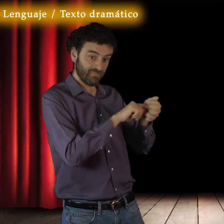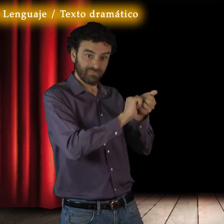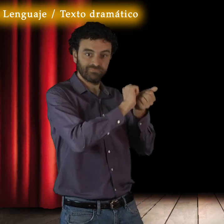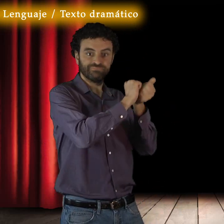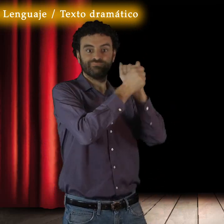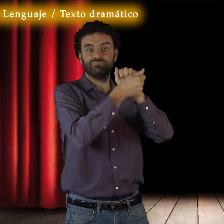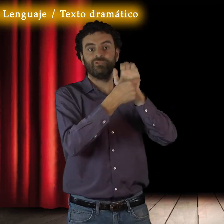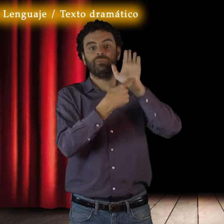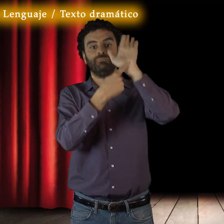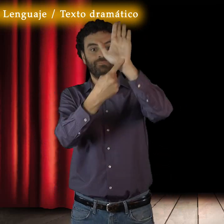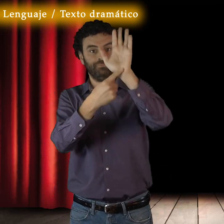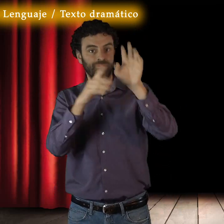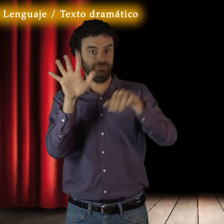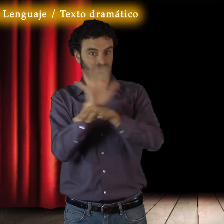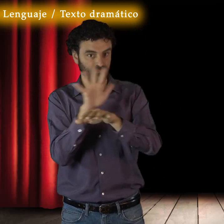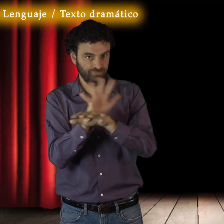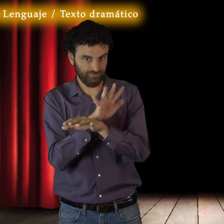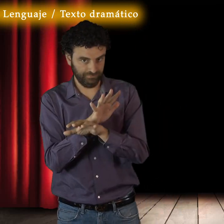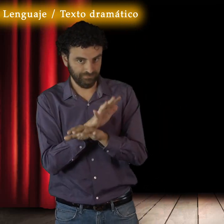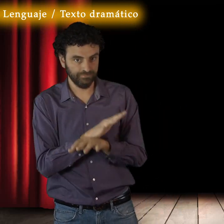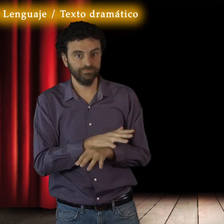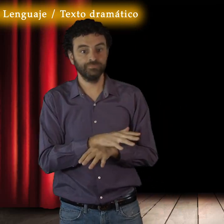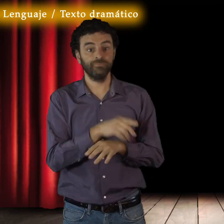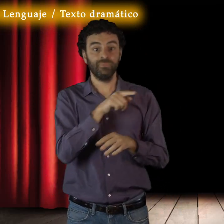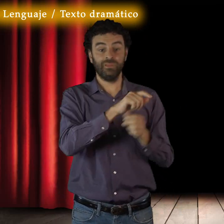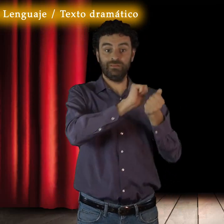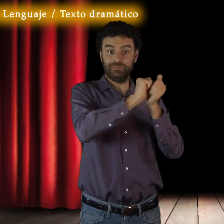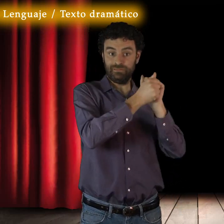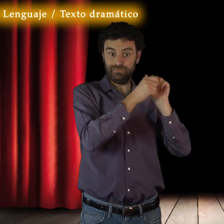conflicto de la vida a partir del diálogo entre los